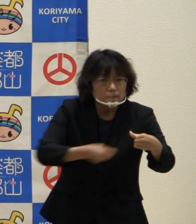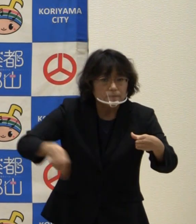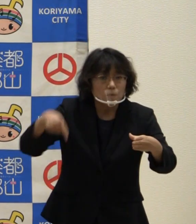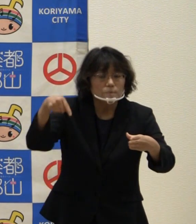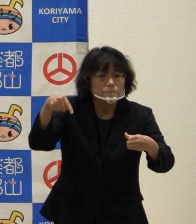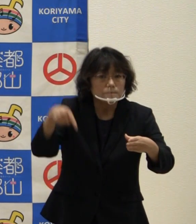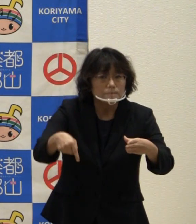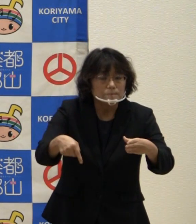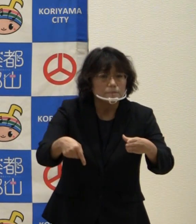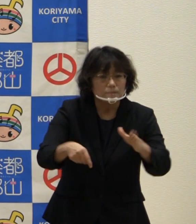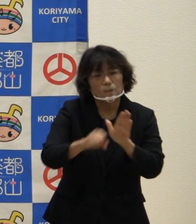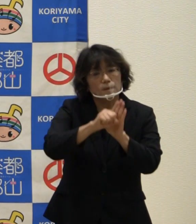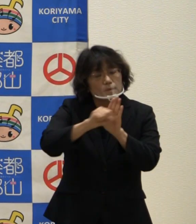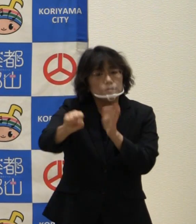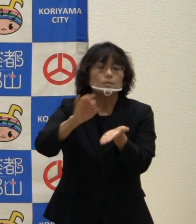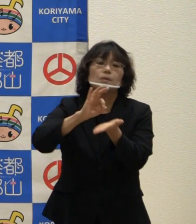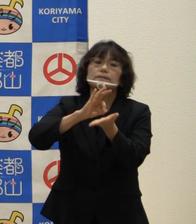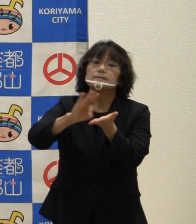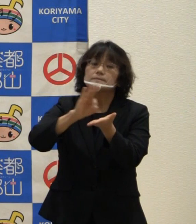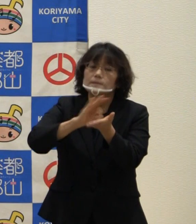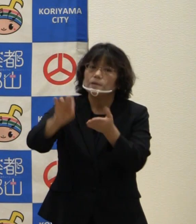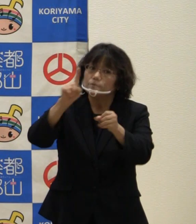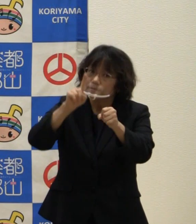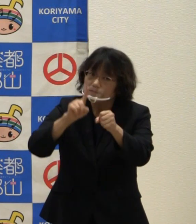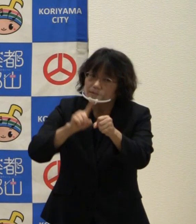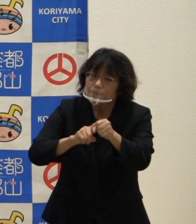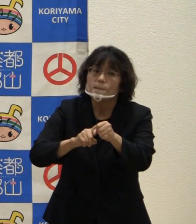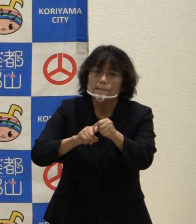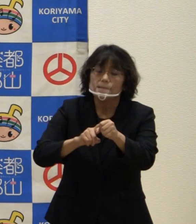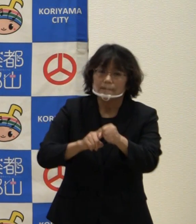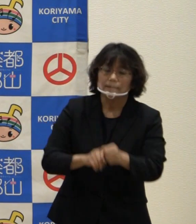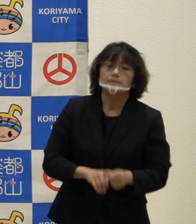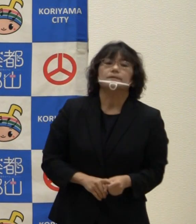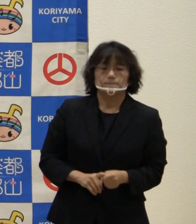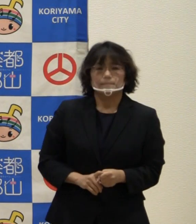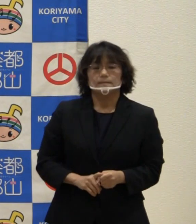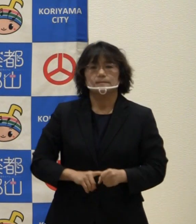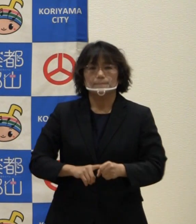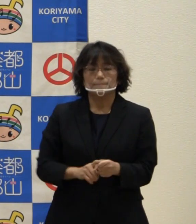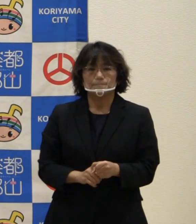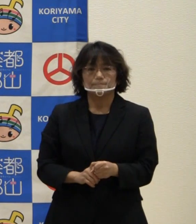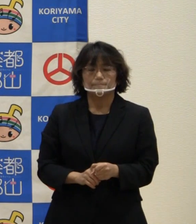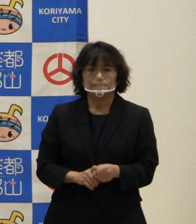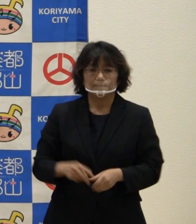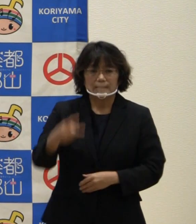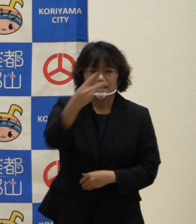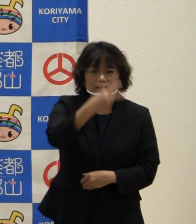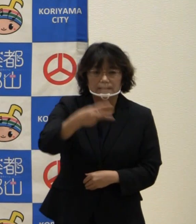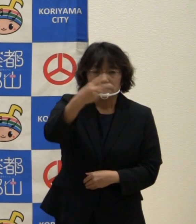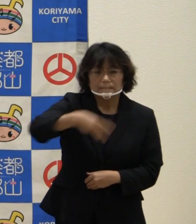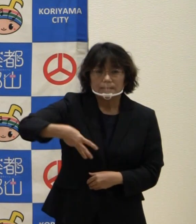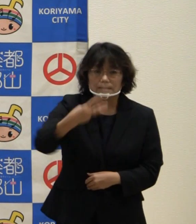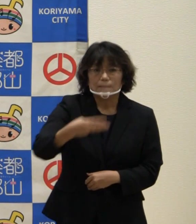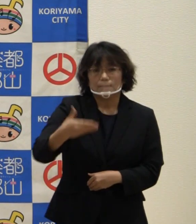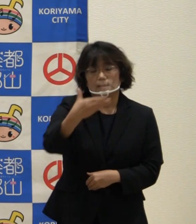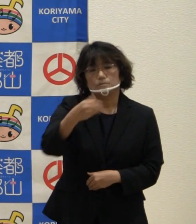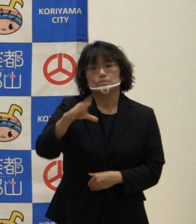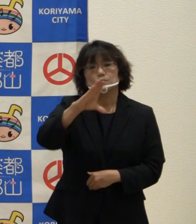有効活用を図る、あるいは歴史を残すということを目指してまいるものでございまして、2390万円計上し